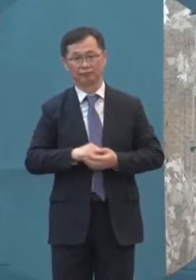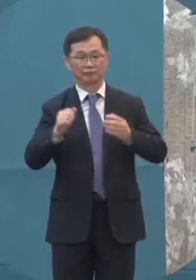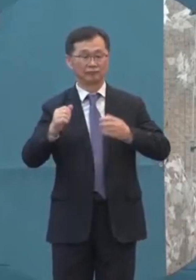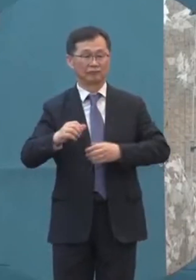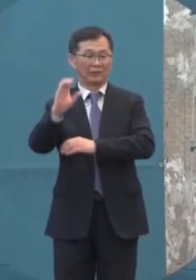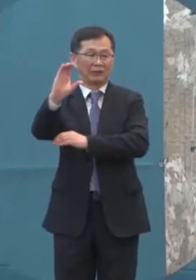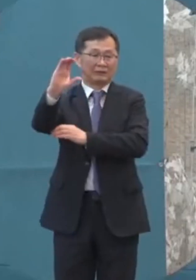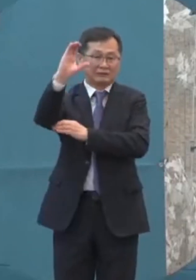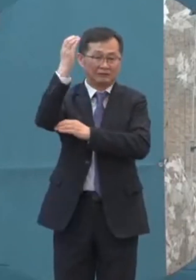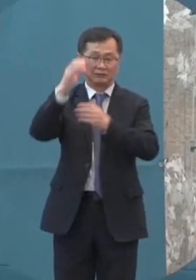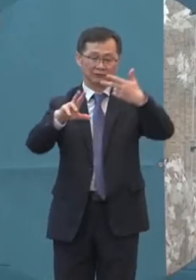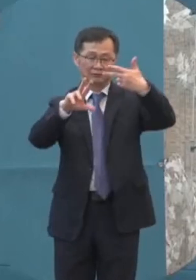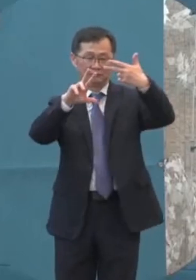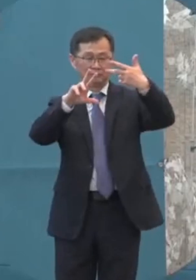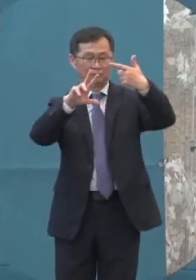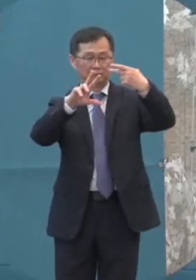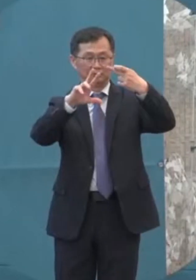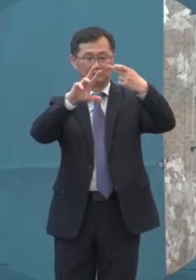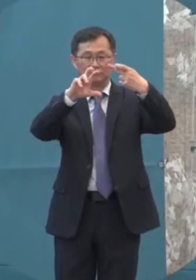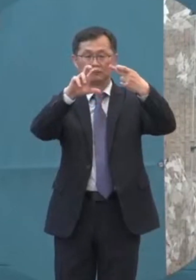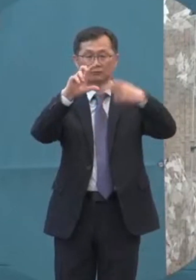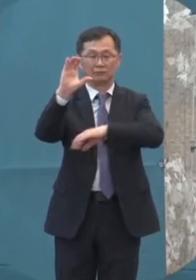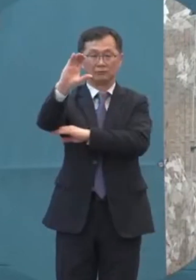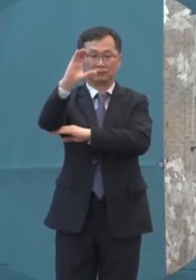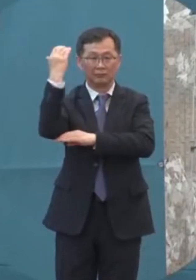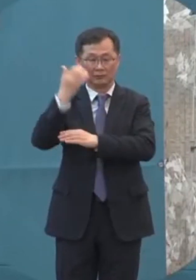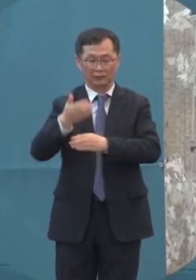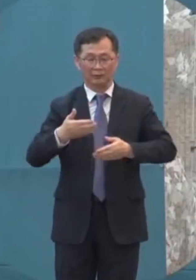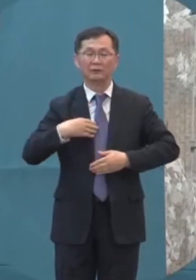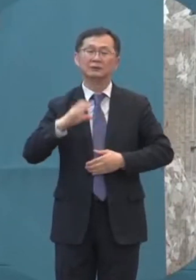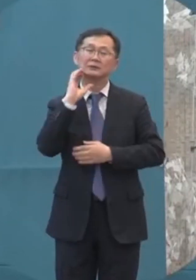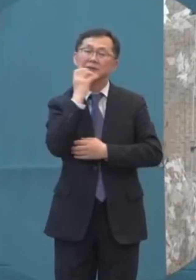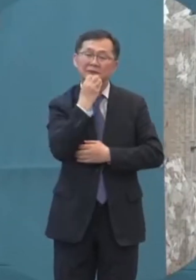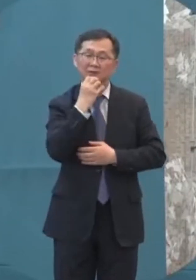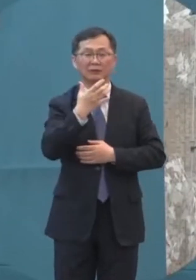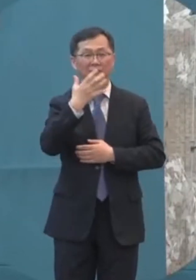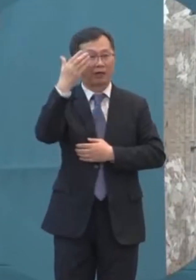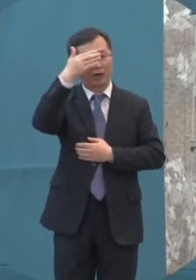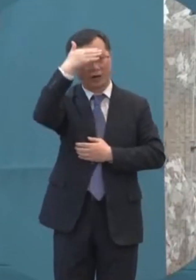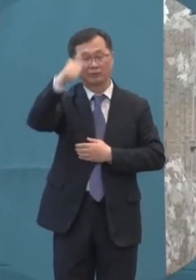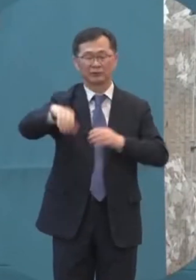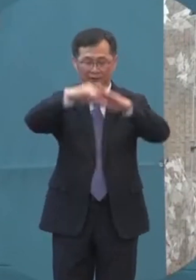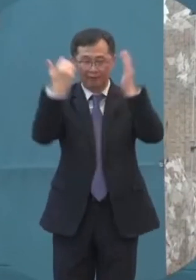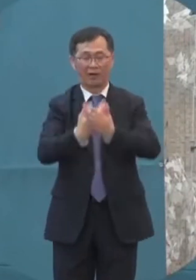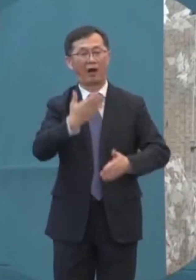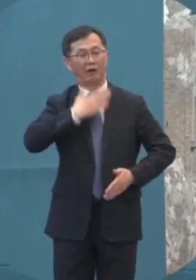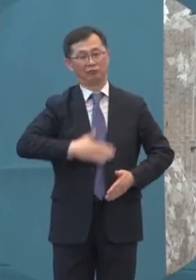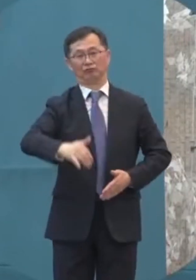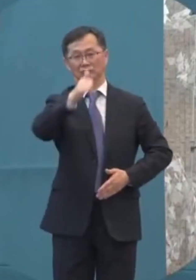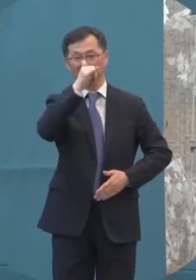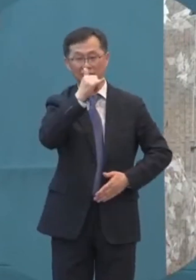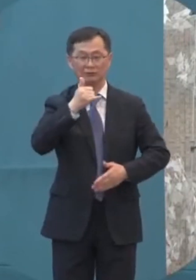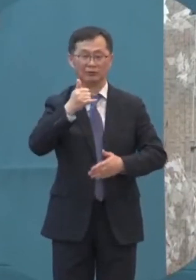크리스마스 캐롤에도 있지요. 산타 할아버지는 다 알죠. 누가 착한 애인지.